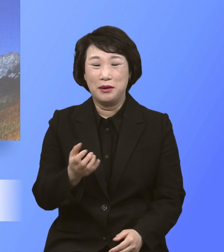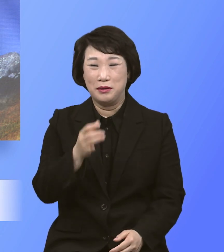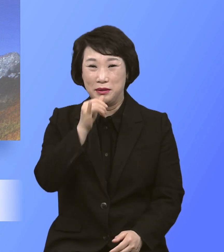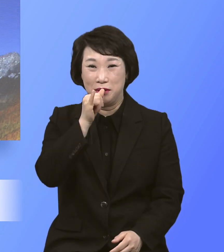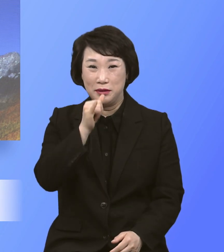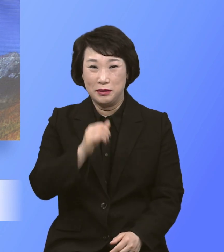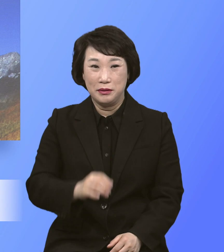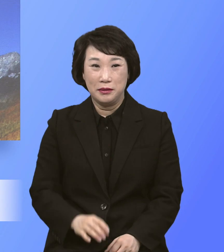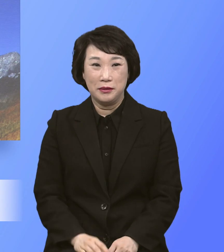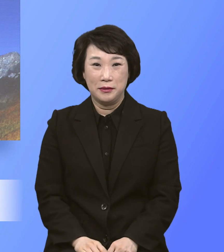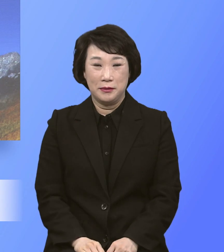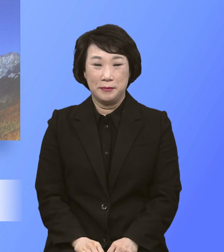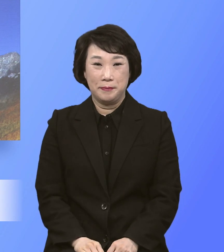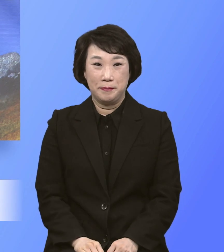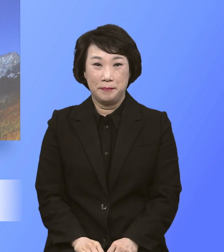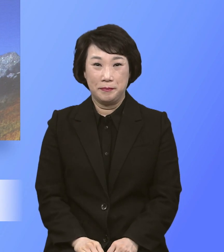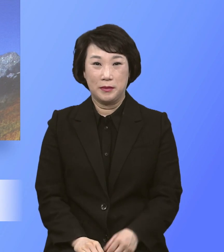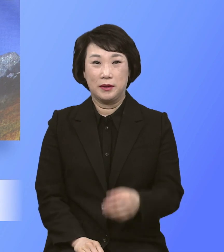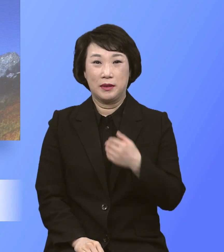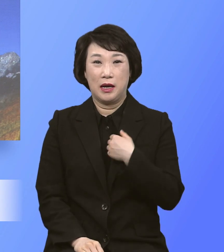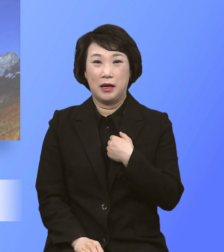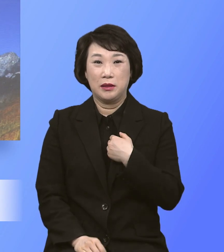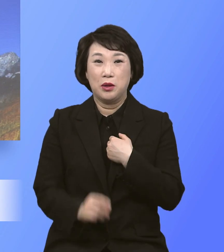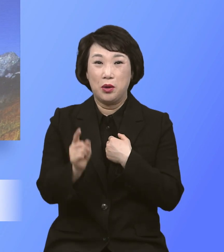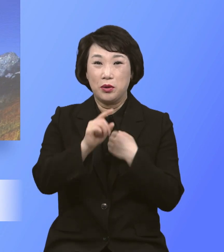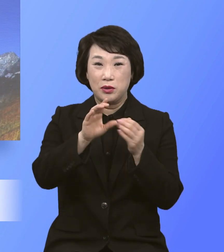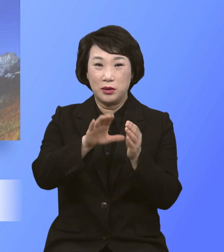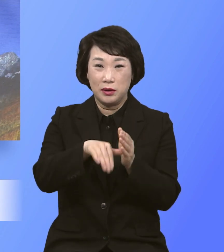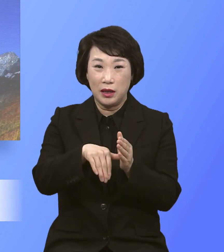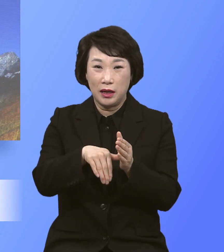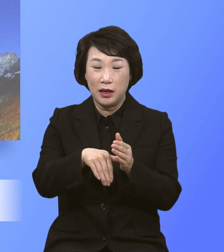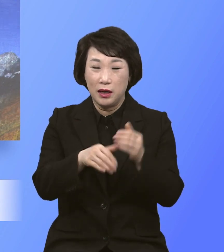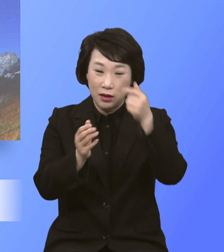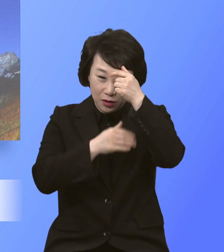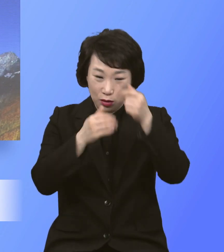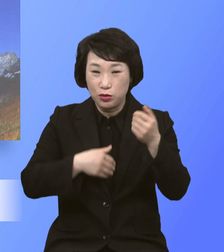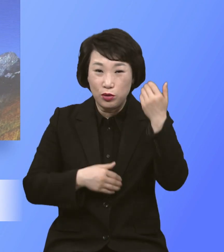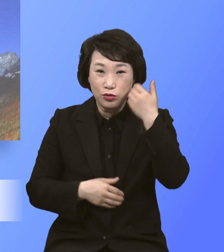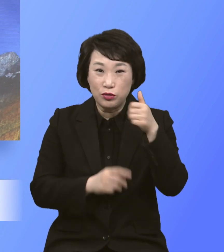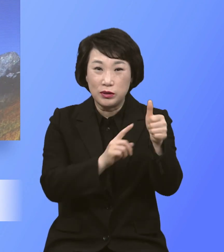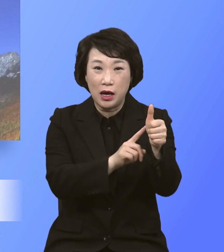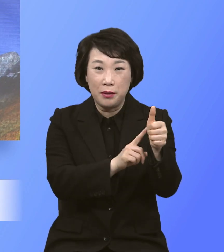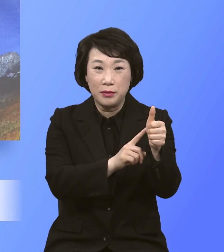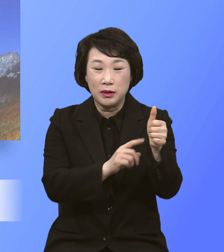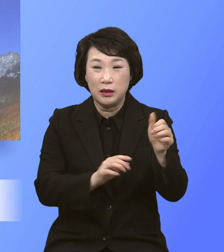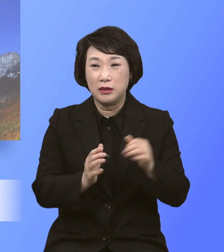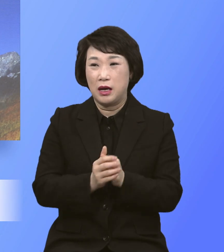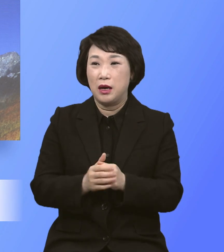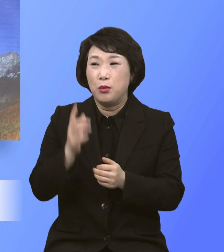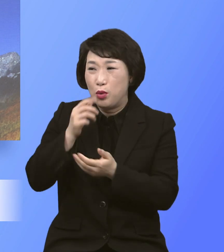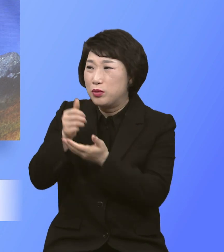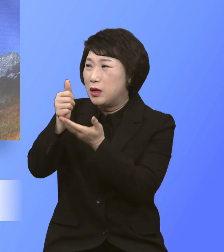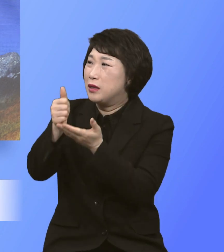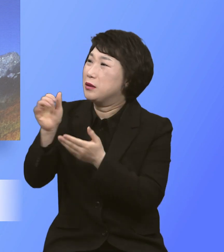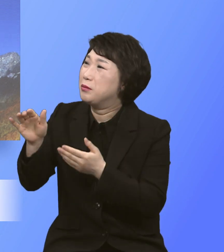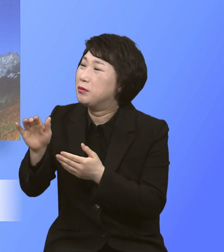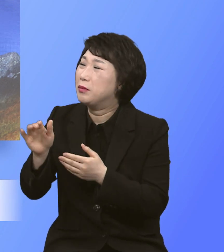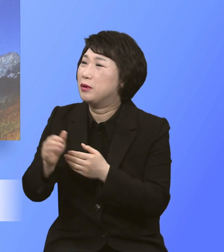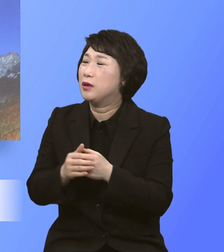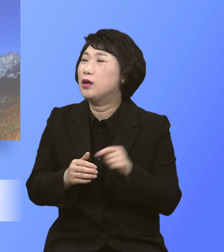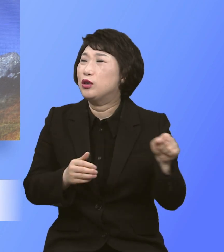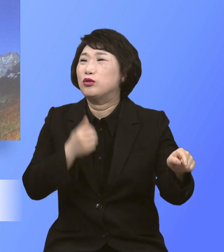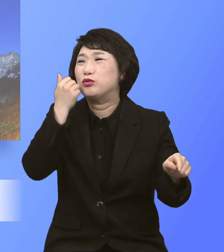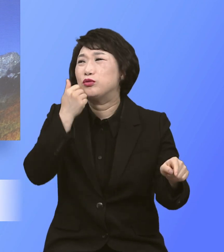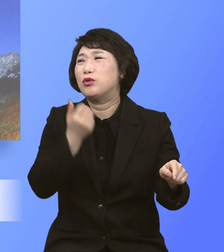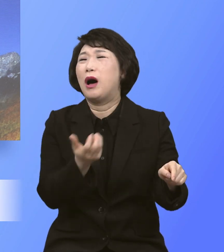안타깝잖아요. 저는 어떤 때 성도들이 목사님 이렇게